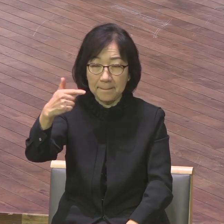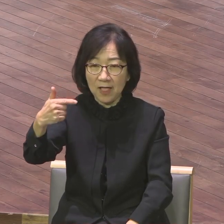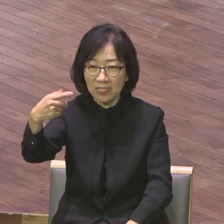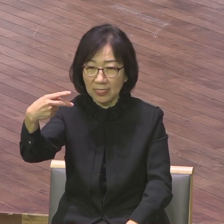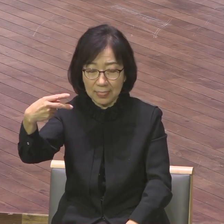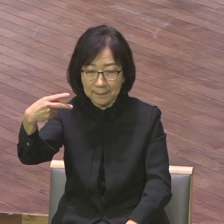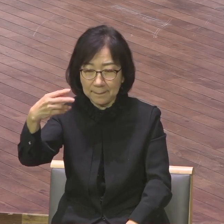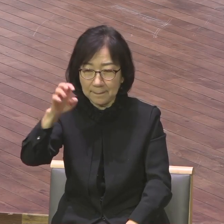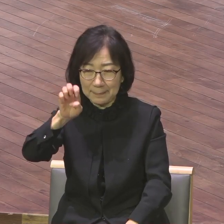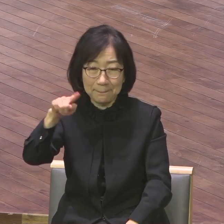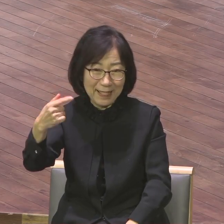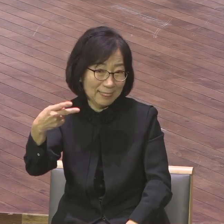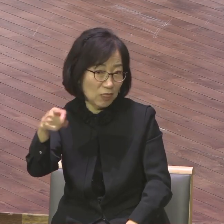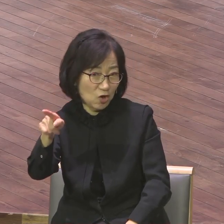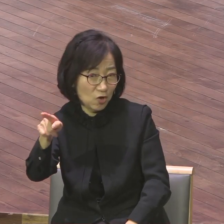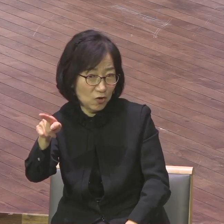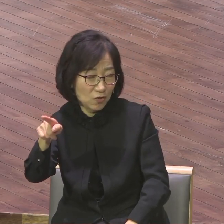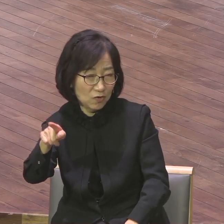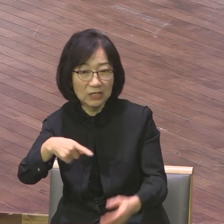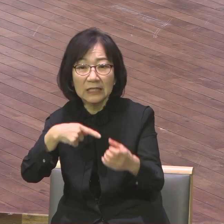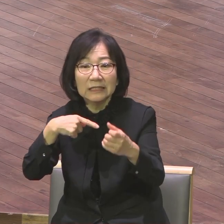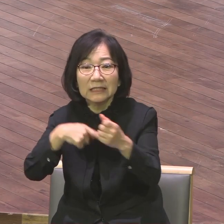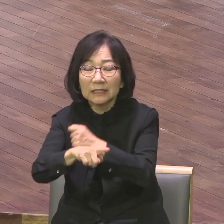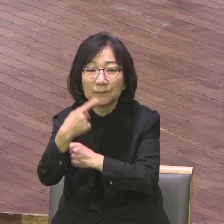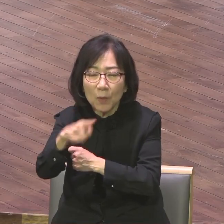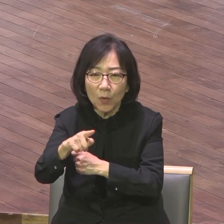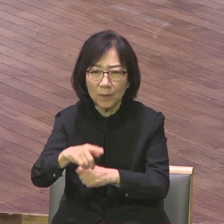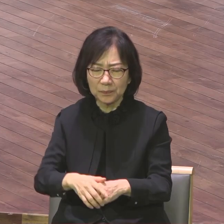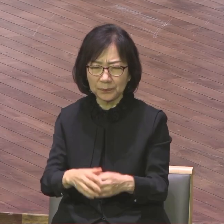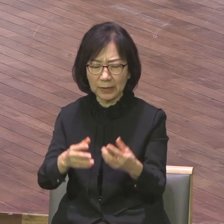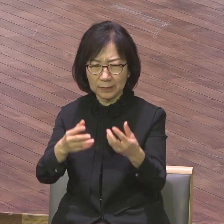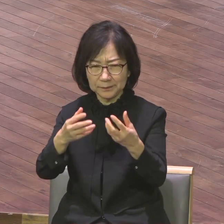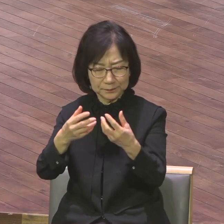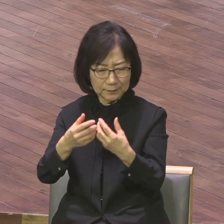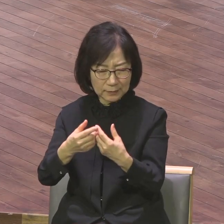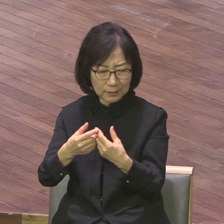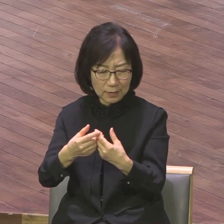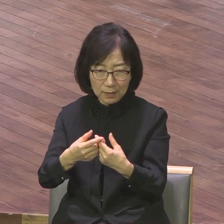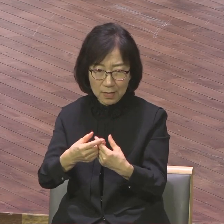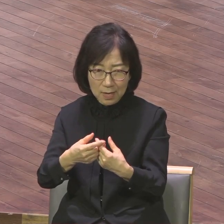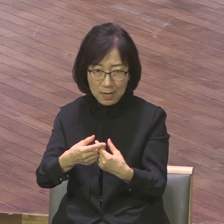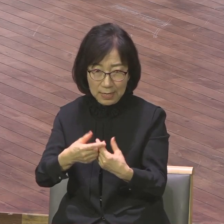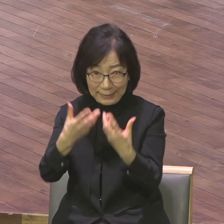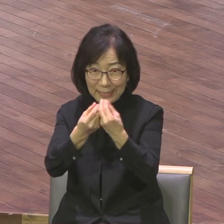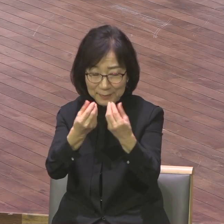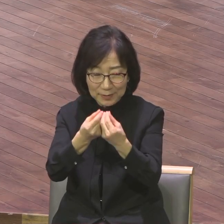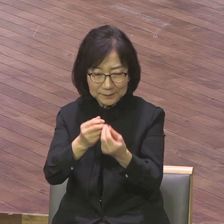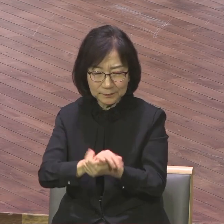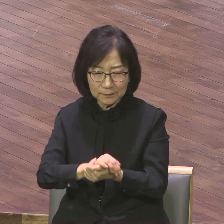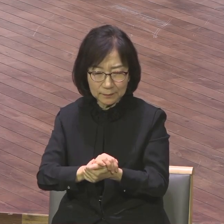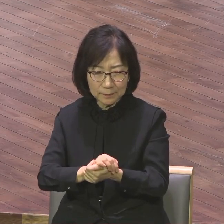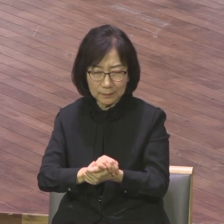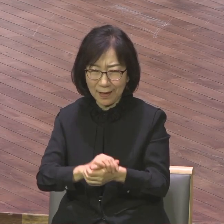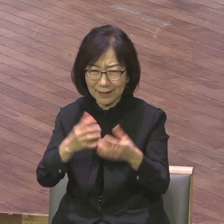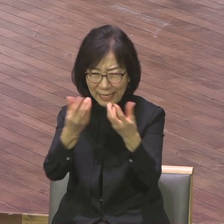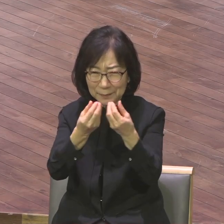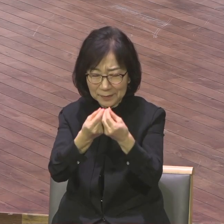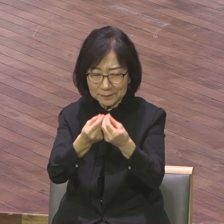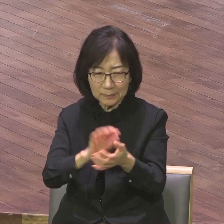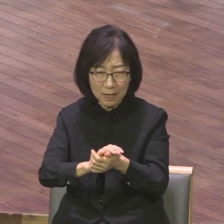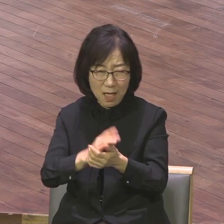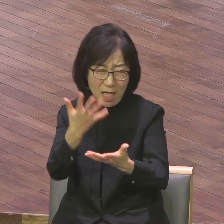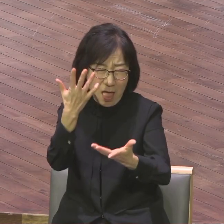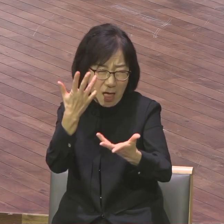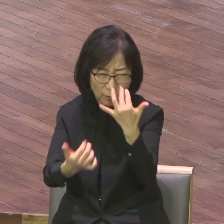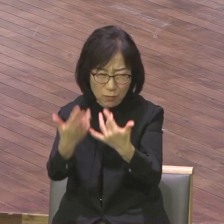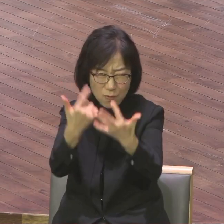첫 번째로 반응하는 사람, 그런 뜻이에요. 첫 번째로 반응하는 사람. 현장에서 사고가 났을 때